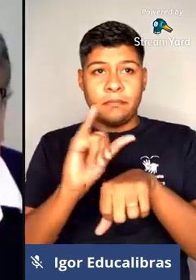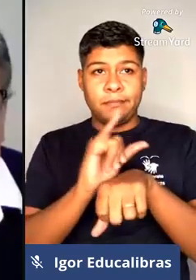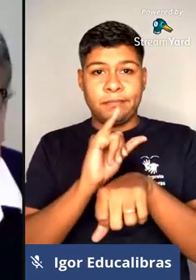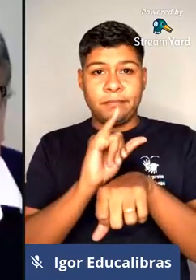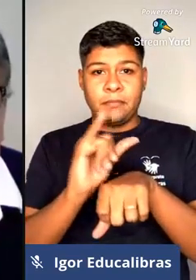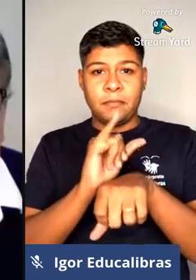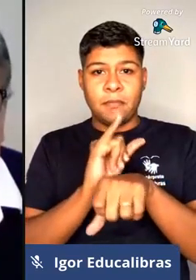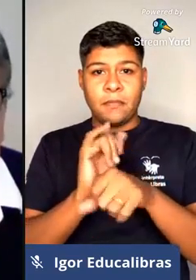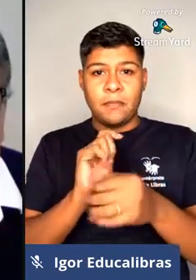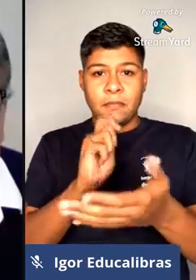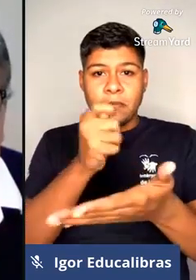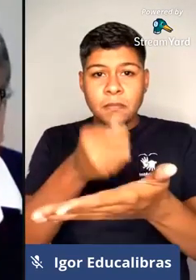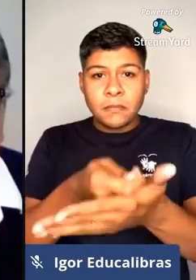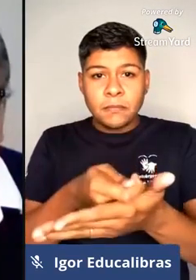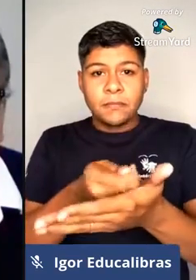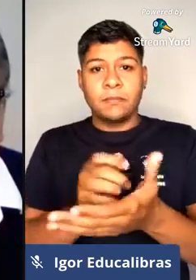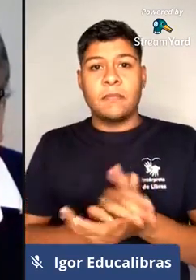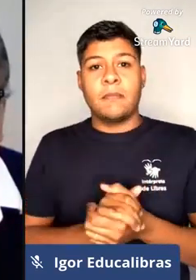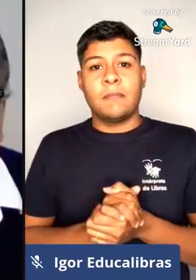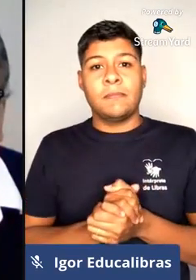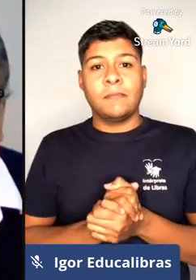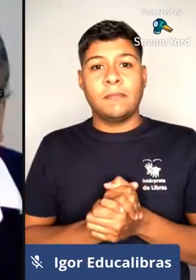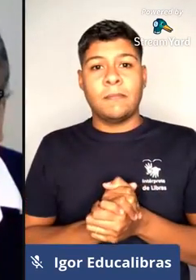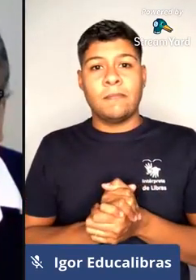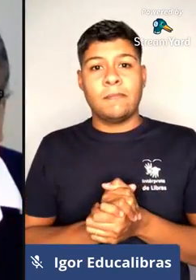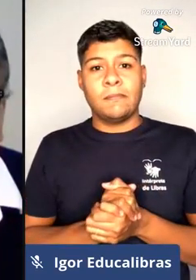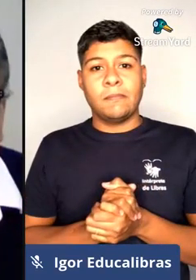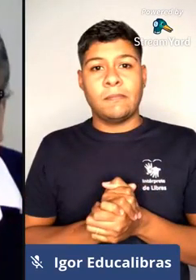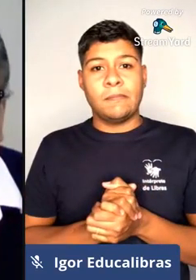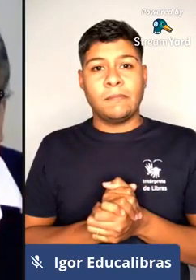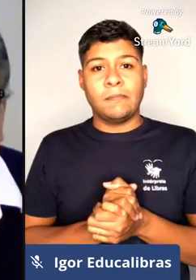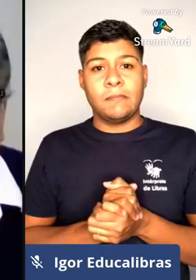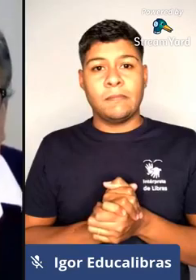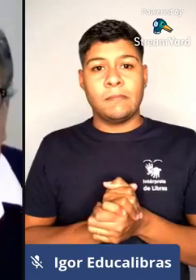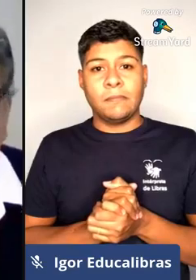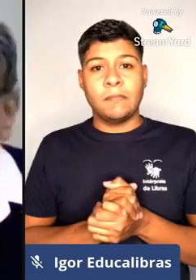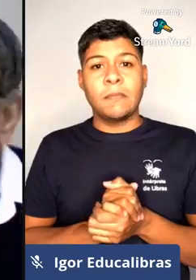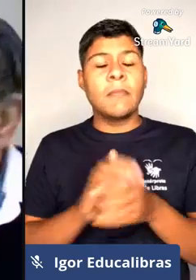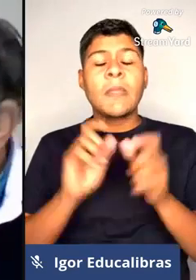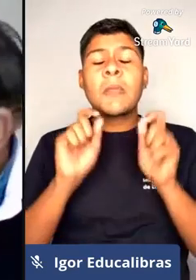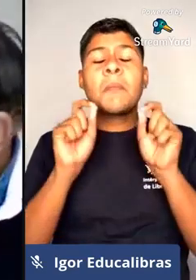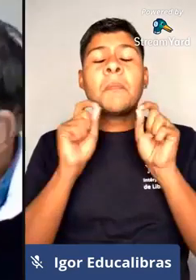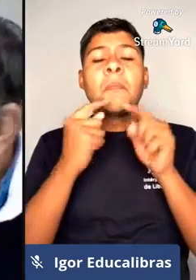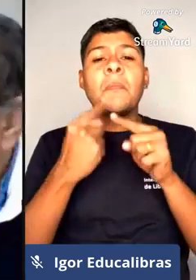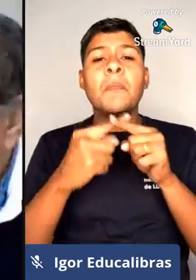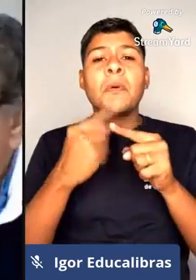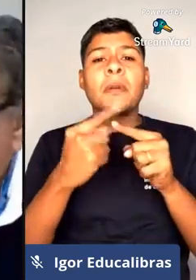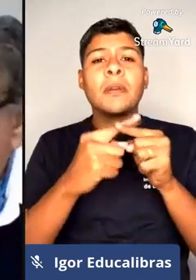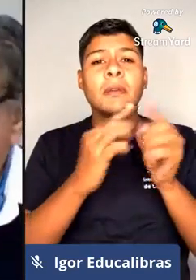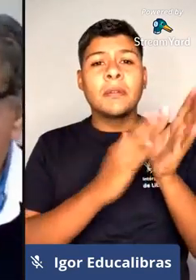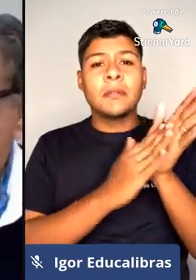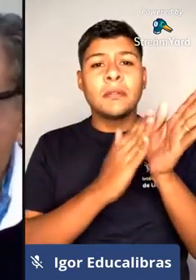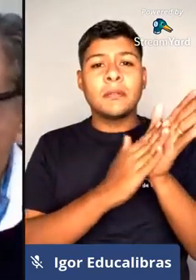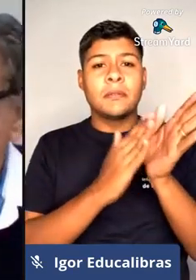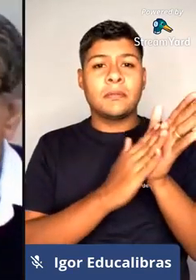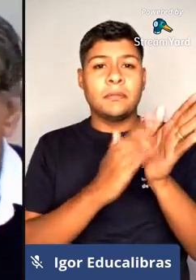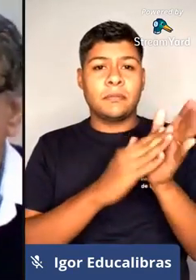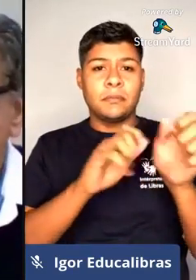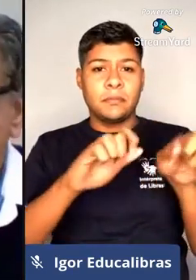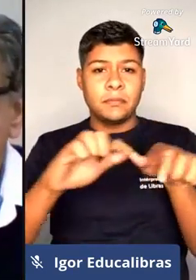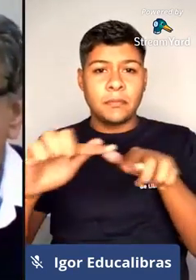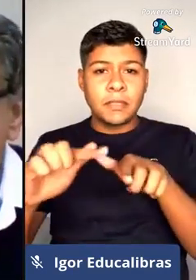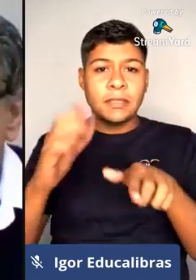lives. Bom, e de novo, por que comemorar esse momento? Porque, a criação